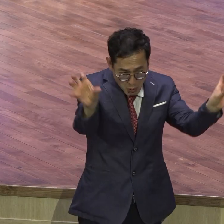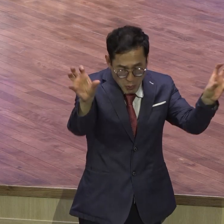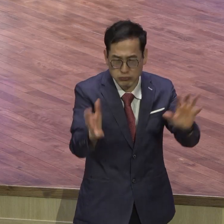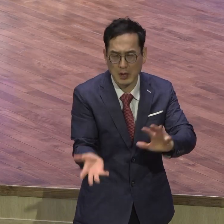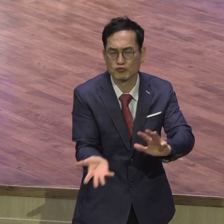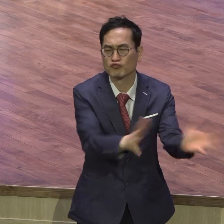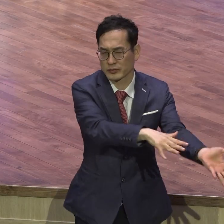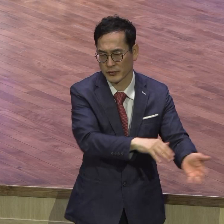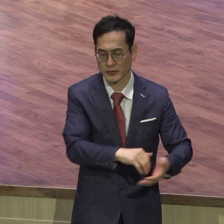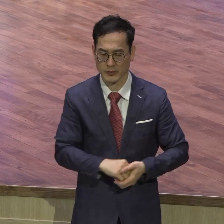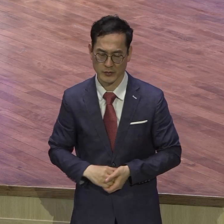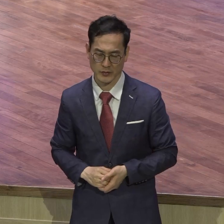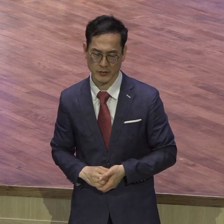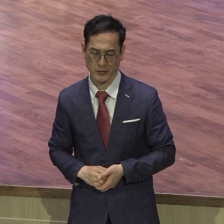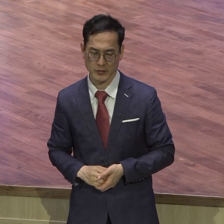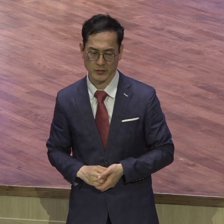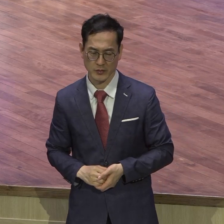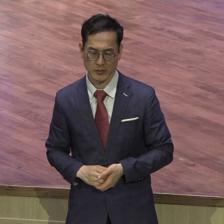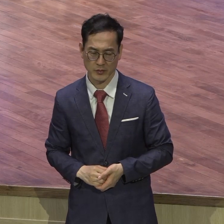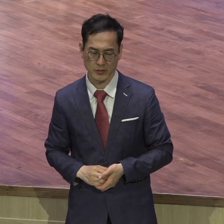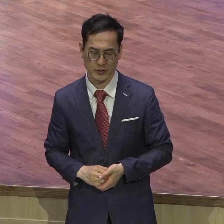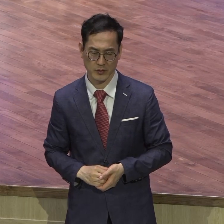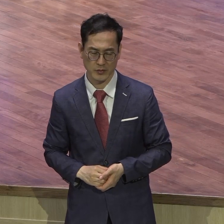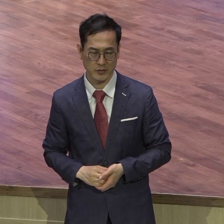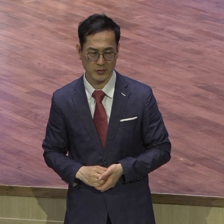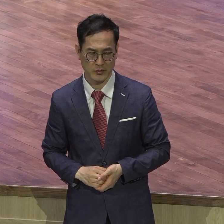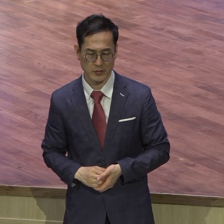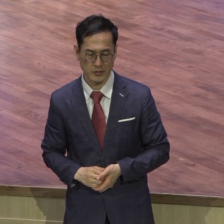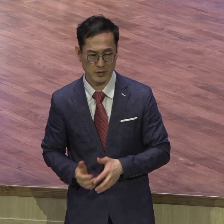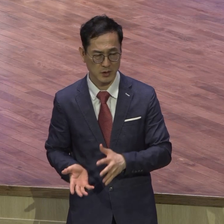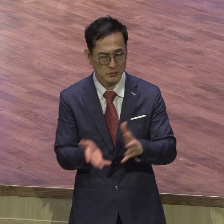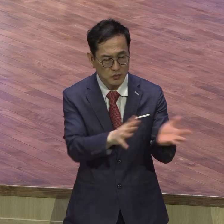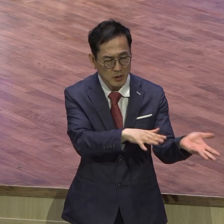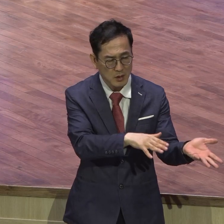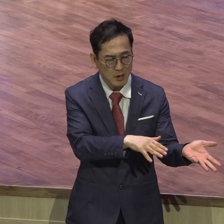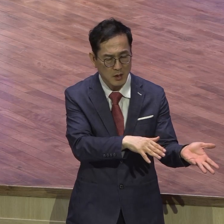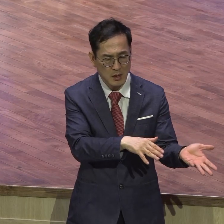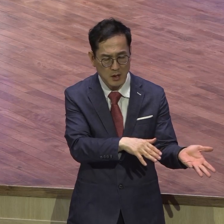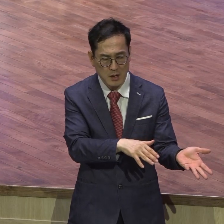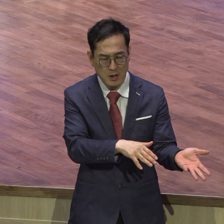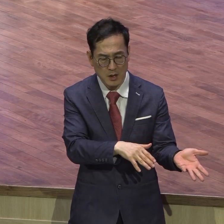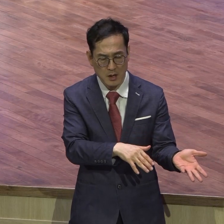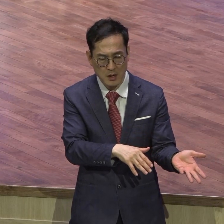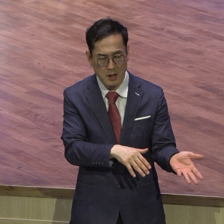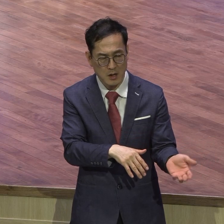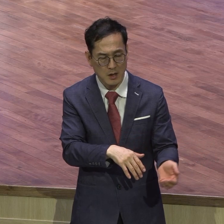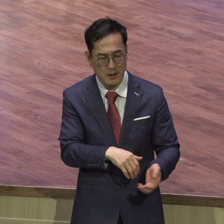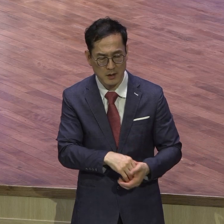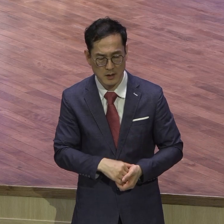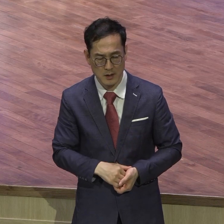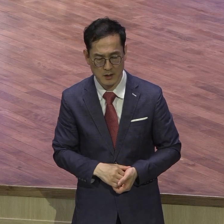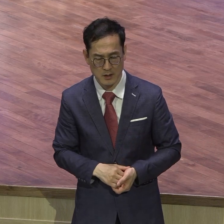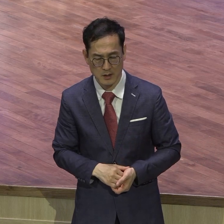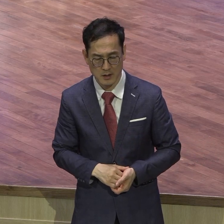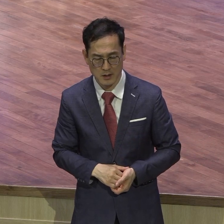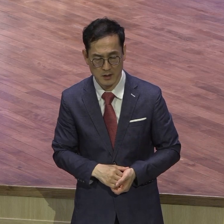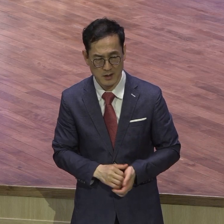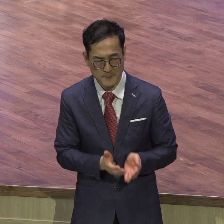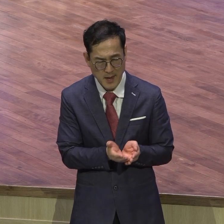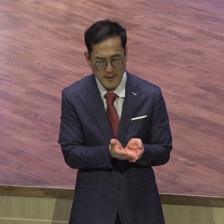너무 아내는 살았어요 아이들 셋 다 죽었어요 아내가 살았어요 그 배를 타고 가다가 그